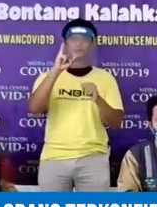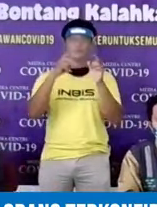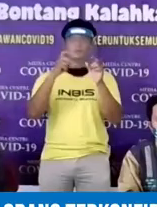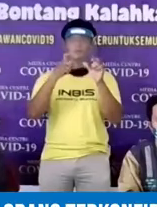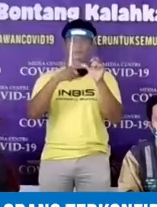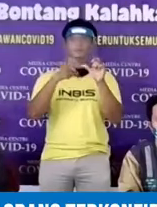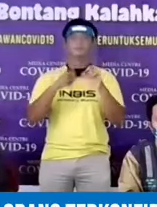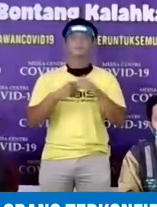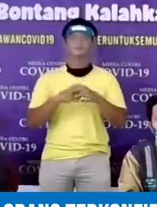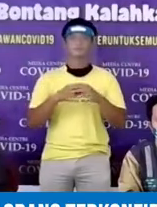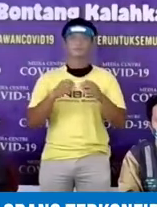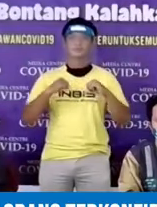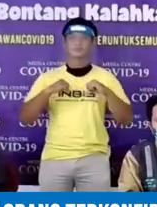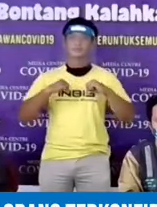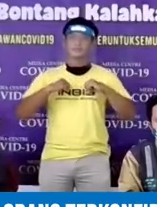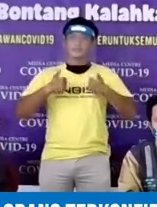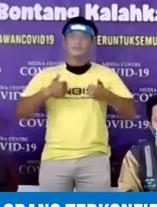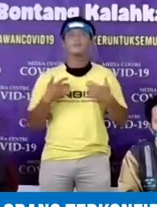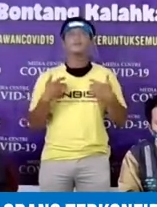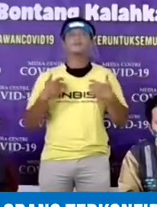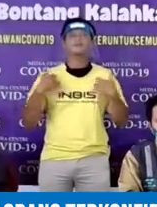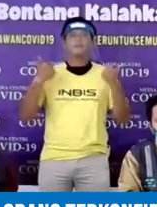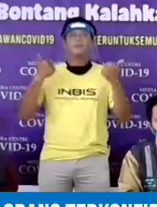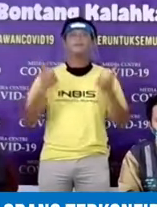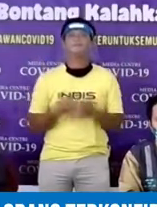hai oke baik terima kasih pak